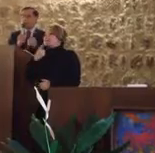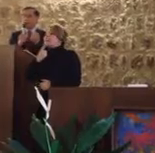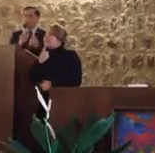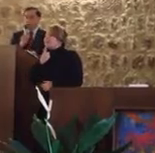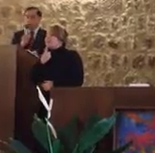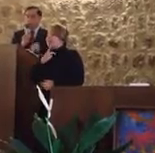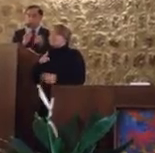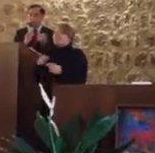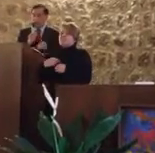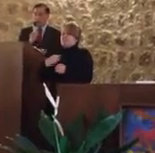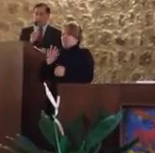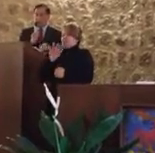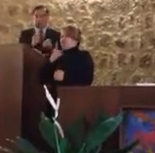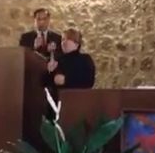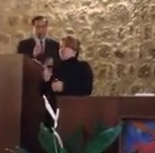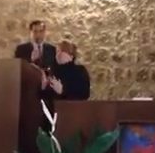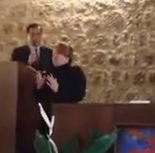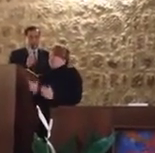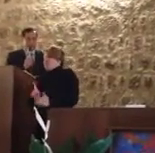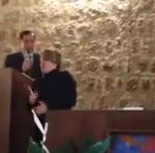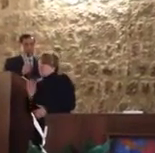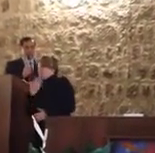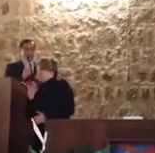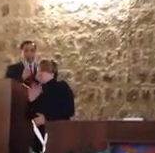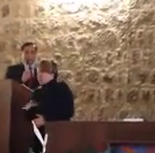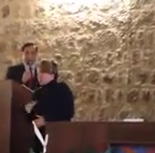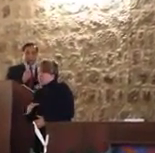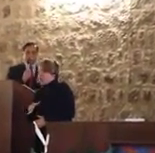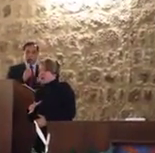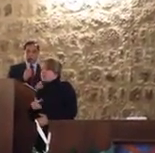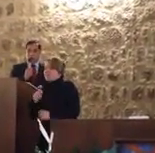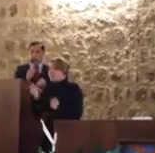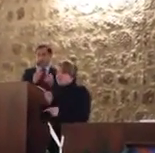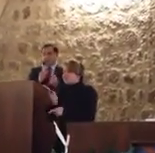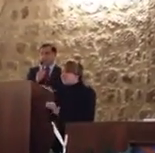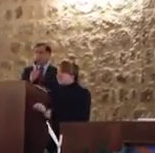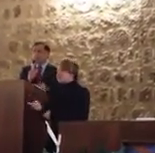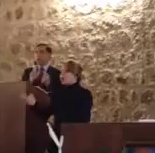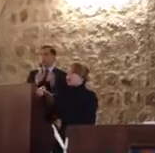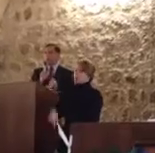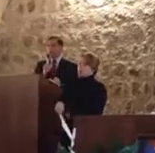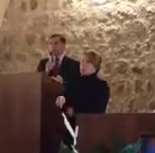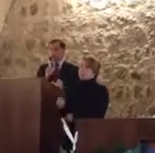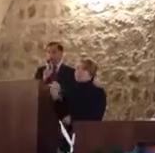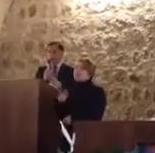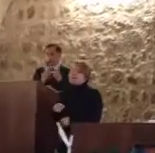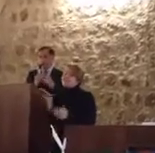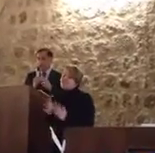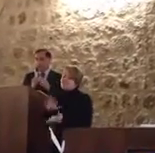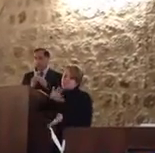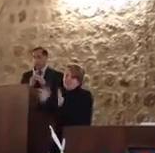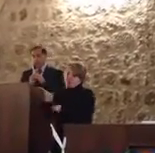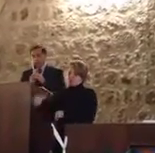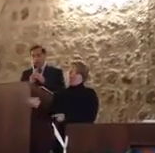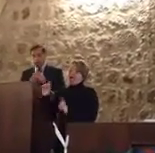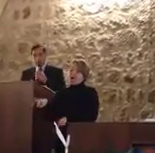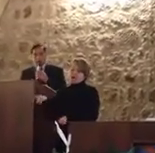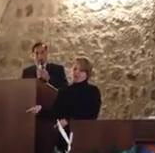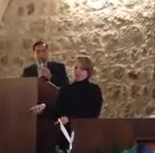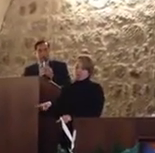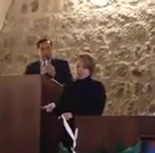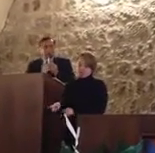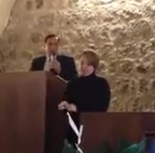ancora è restio a impegnarsi nel volontariato, a spendere qualche cosa di se stesso per il volontariato. Vedete,